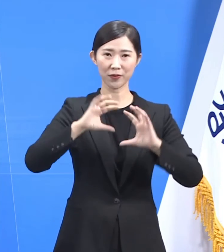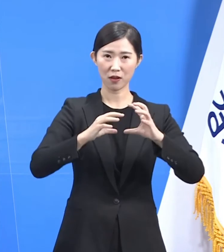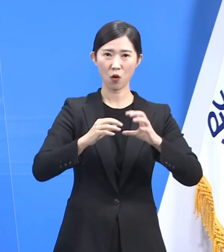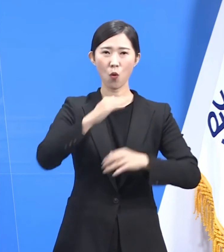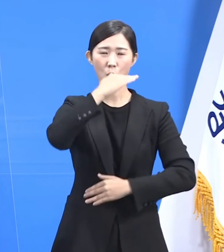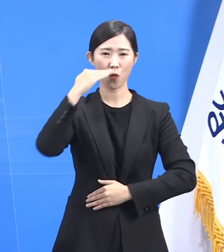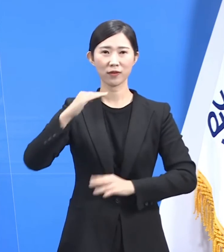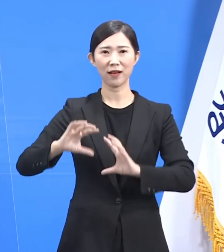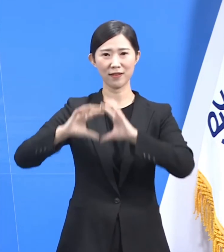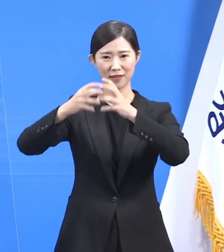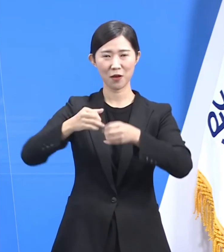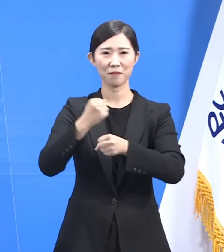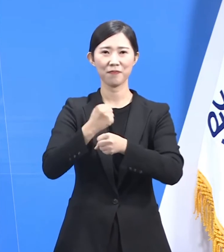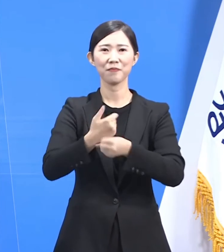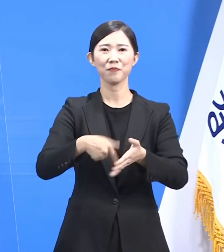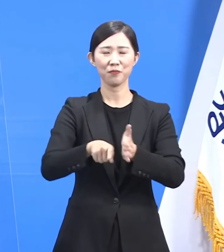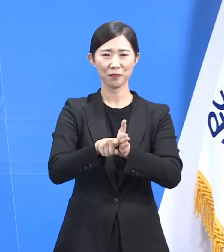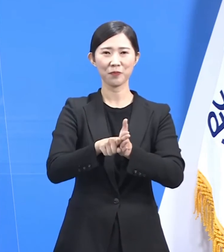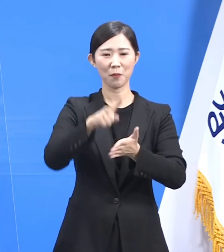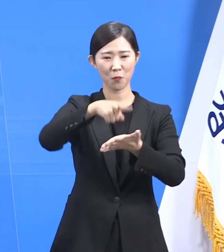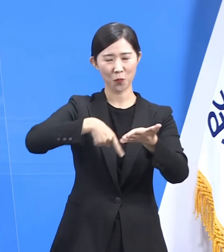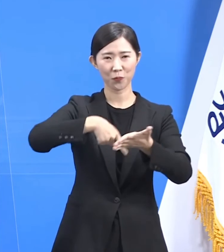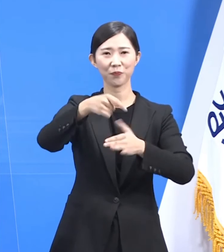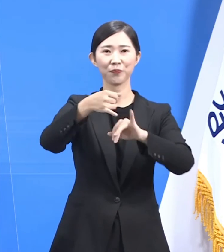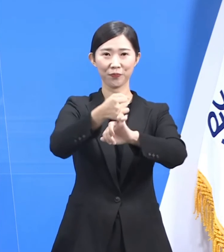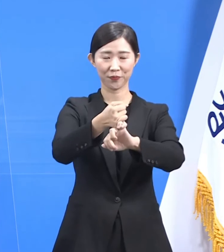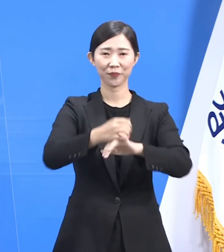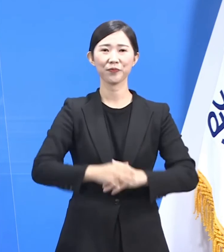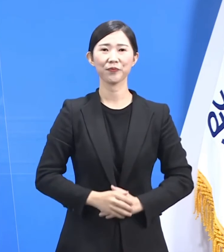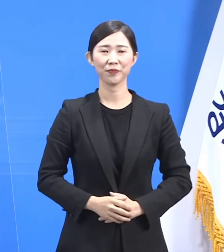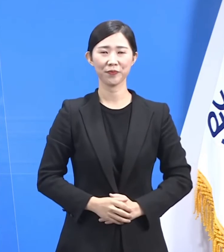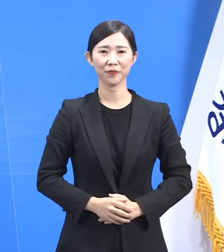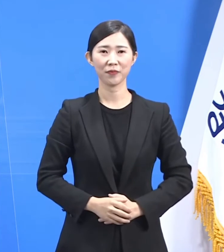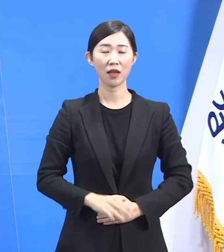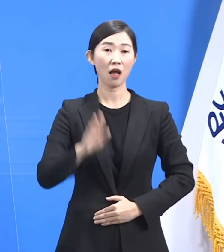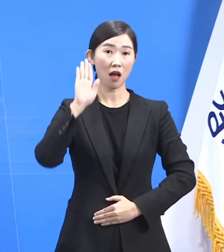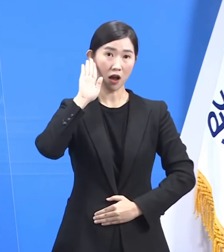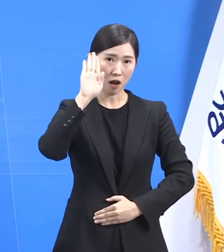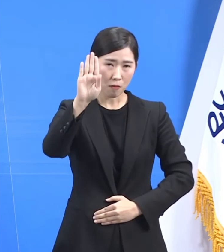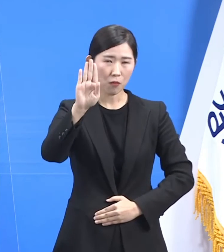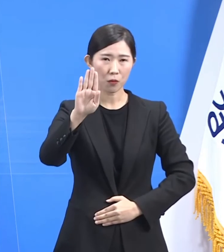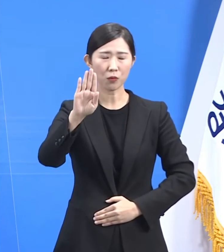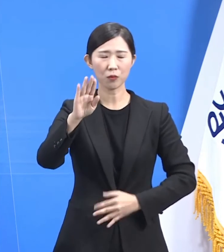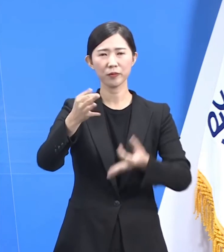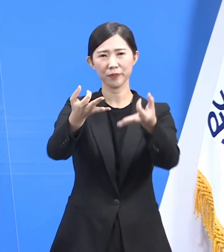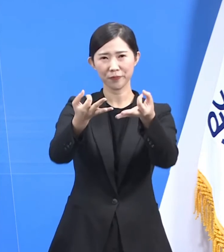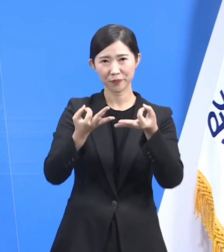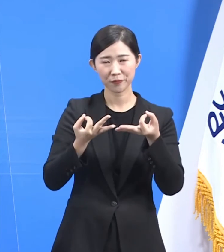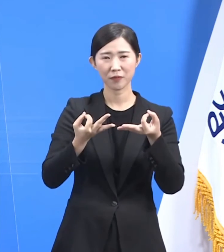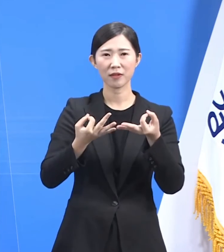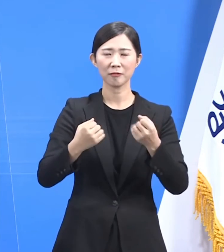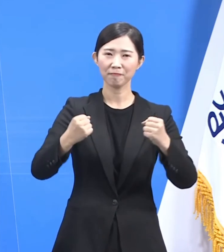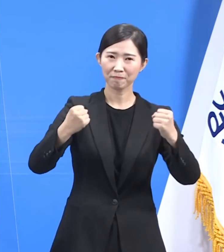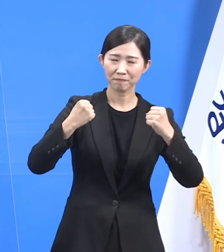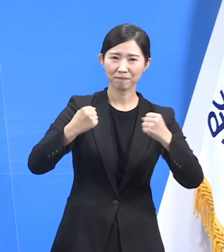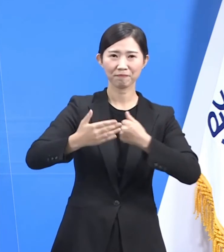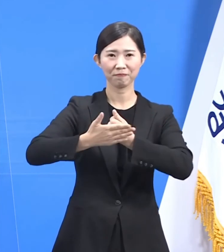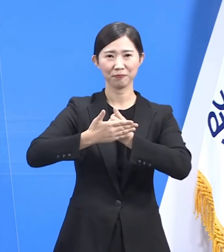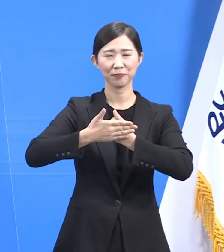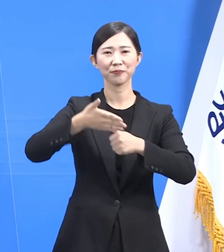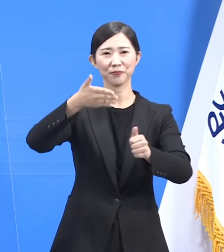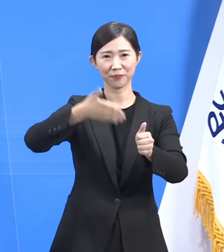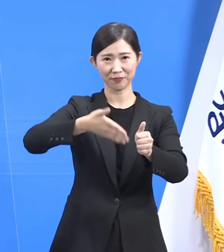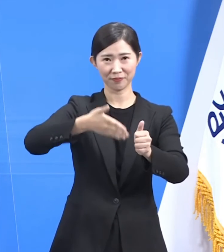반드시 보답하겠습니다. 지금까지 그랬던 것처럼 앞으로도 지켜봐 주시고 응원해 주시면